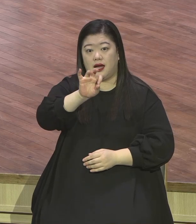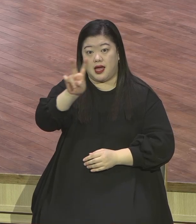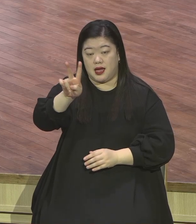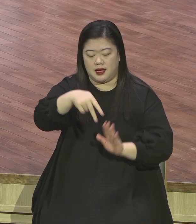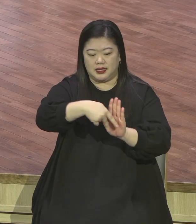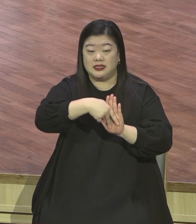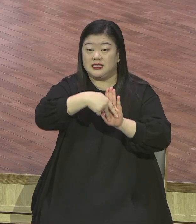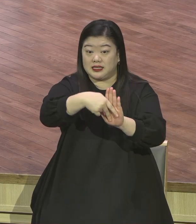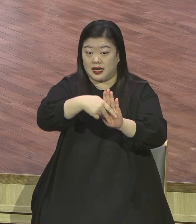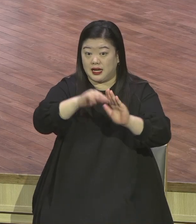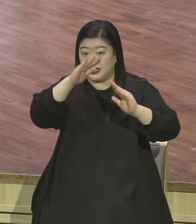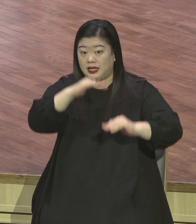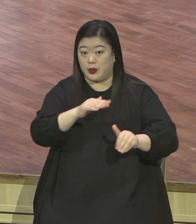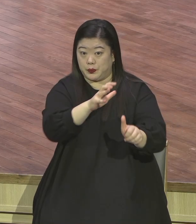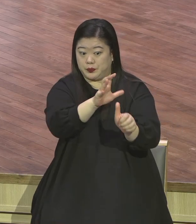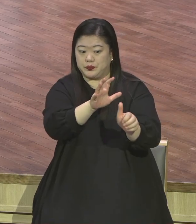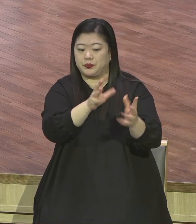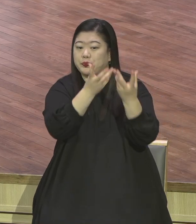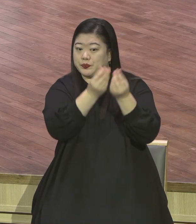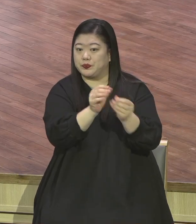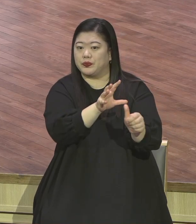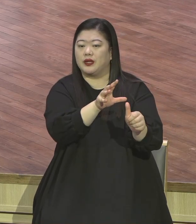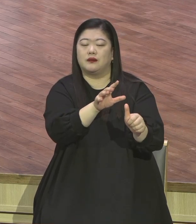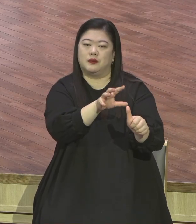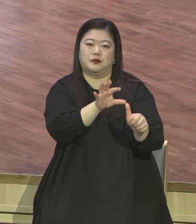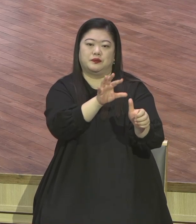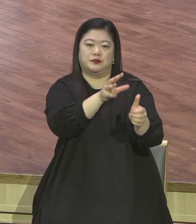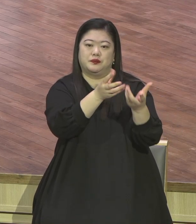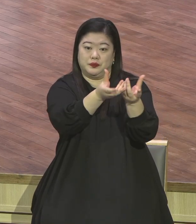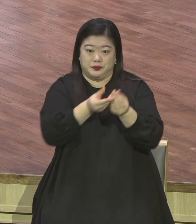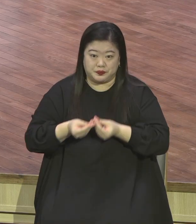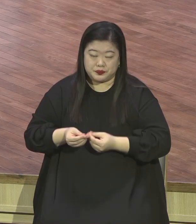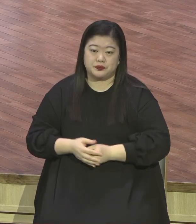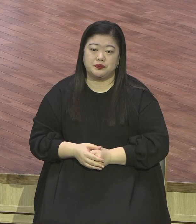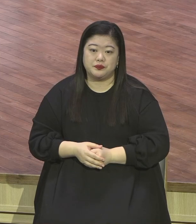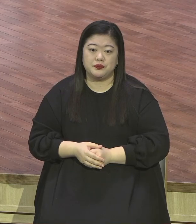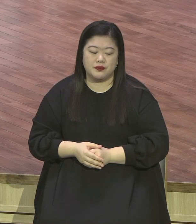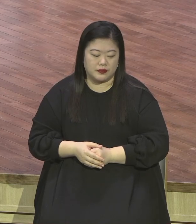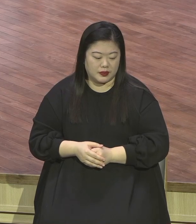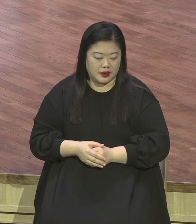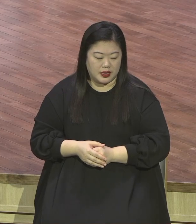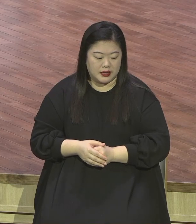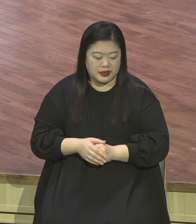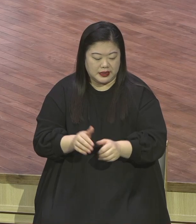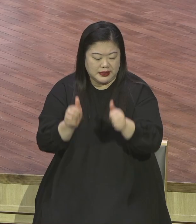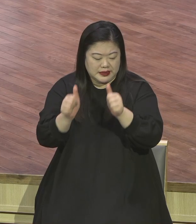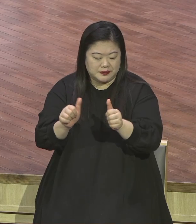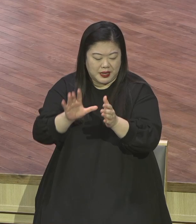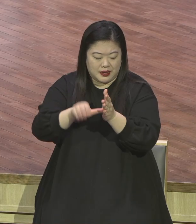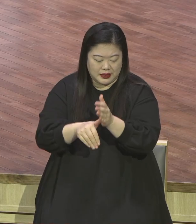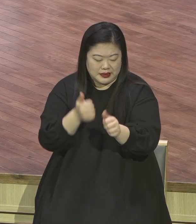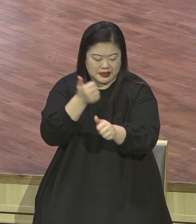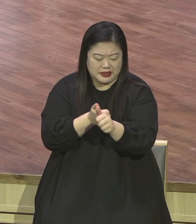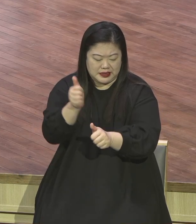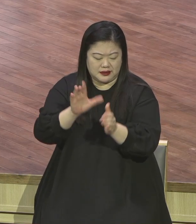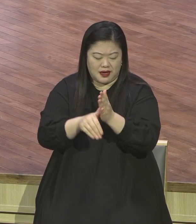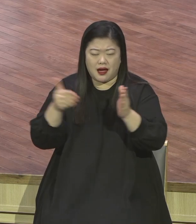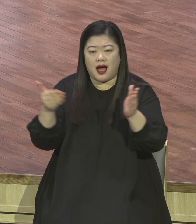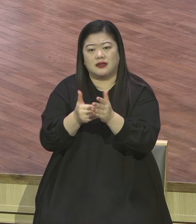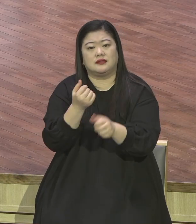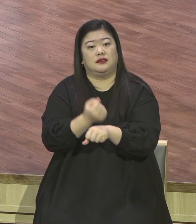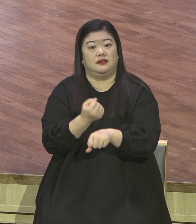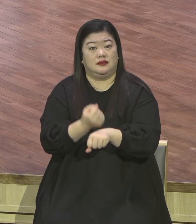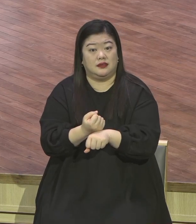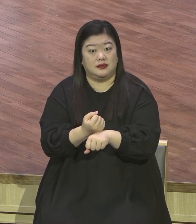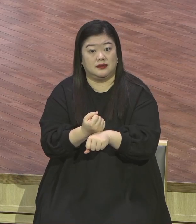상한 갈대를 꺾지 아니하시며 꺼져가는 신비를 꺼지 아니하시기를 심판하여 이길 때까지 하리니 무슨